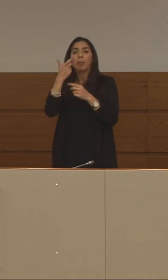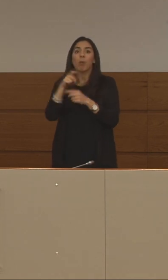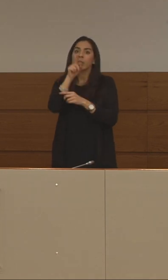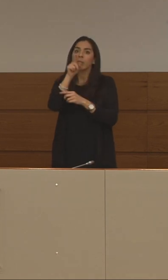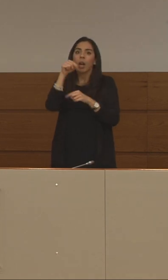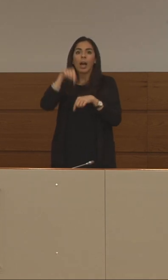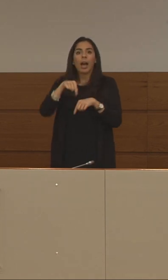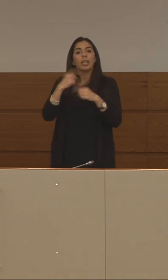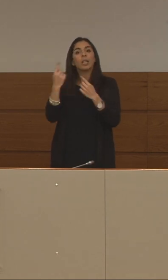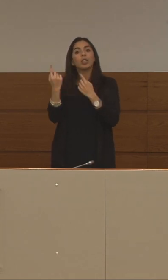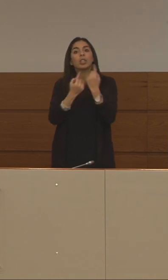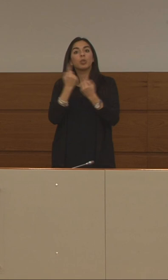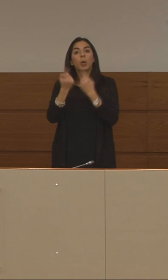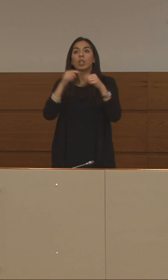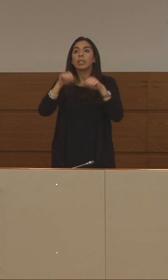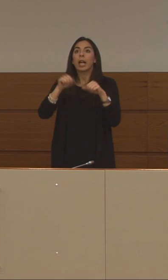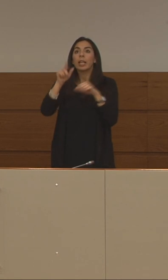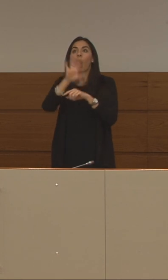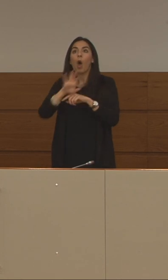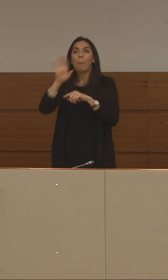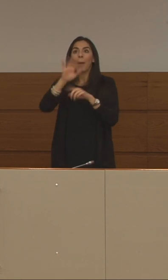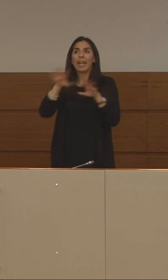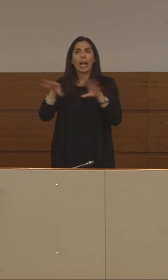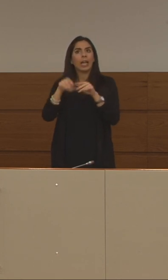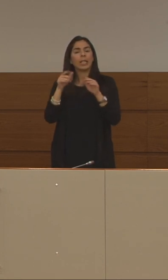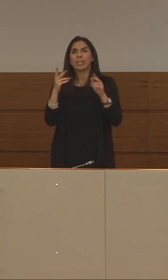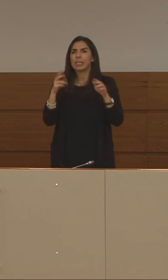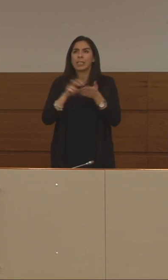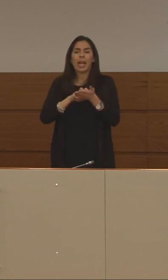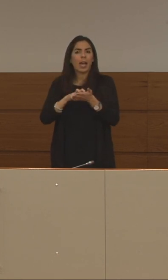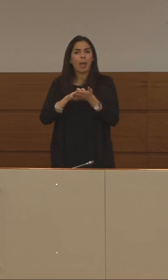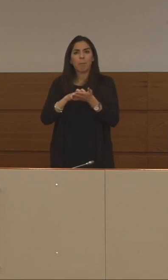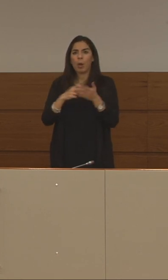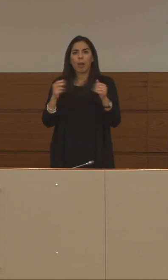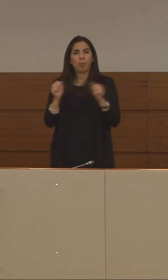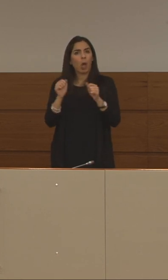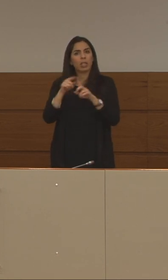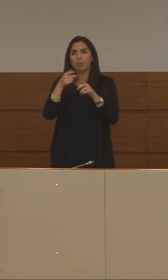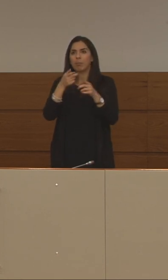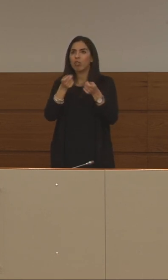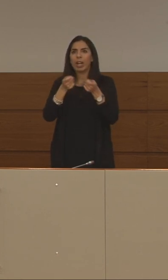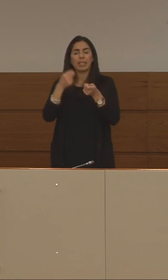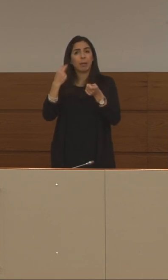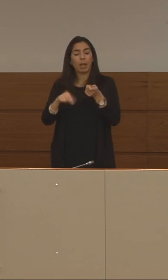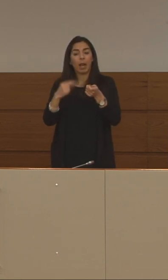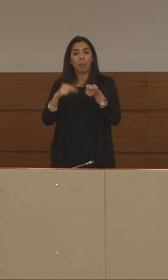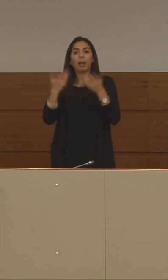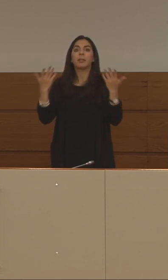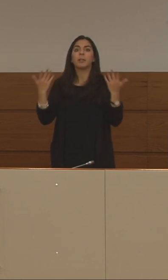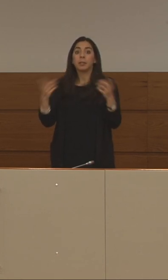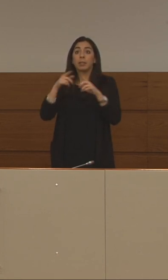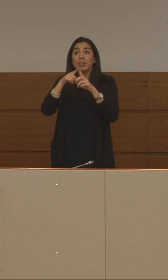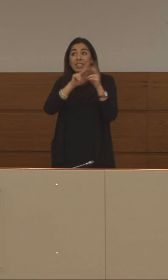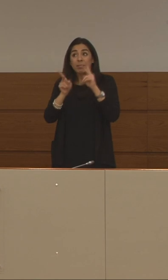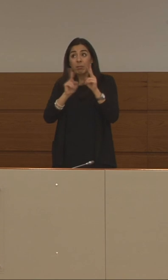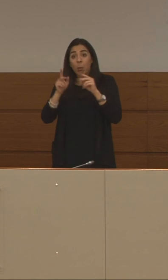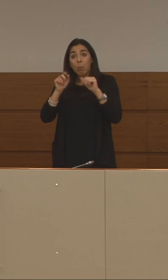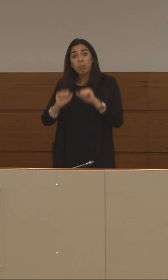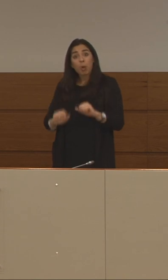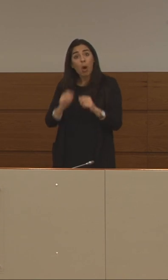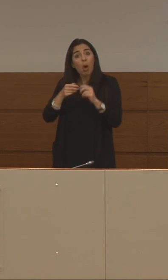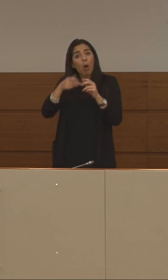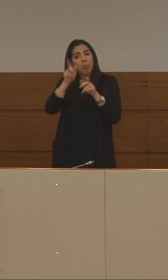è al collasso e quindi se c'è qualche criticità nel nei trasferimenti o se diciamo non sarebbe possibile pianificare